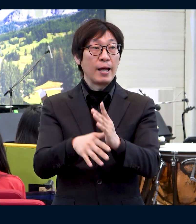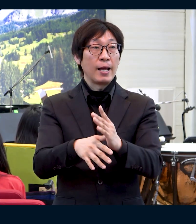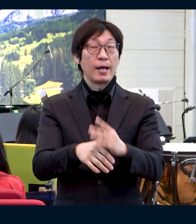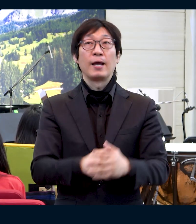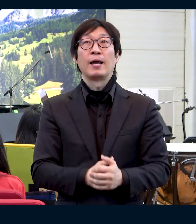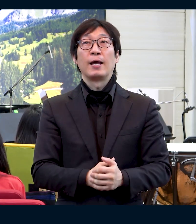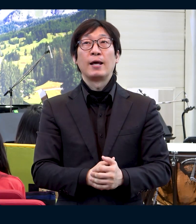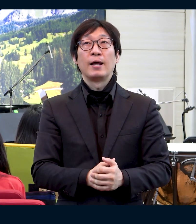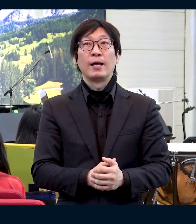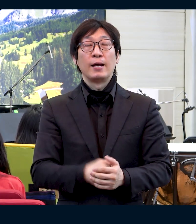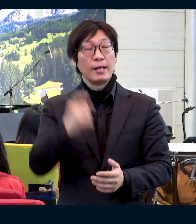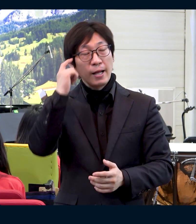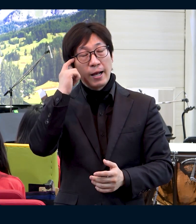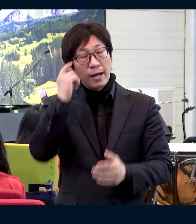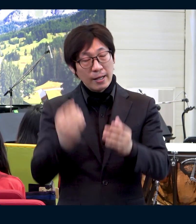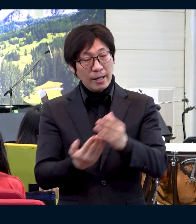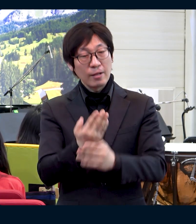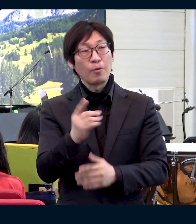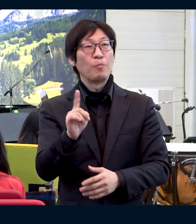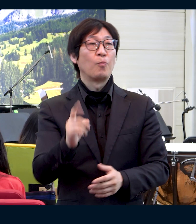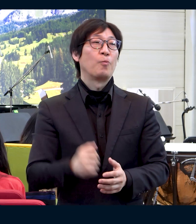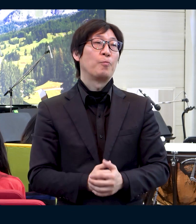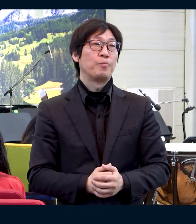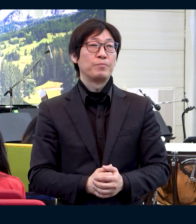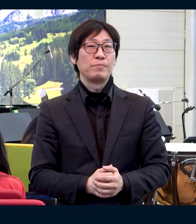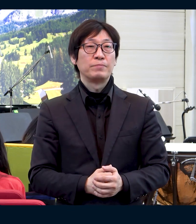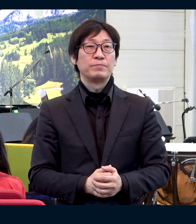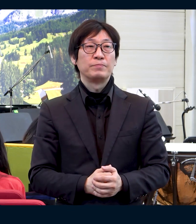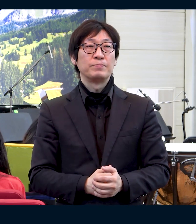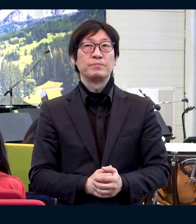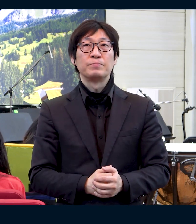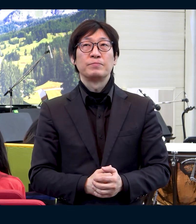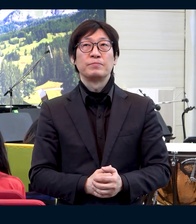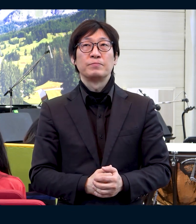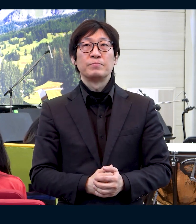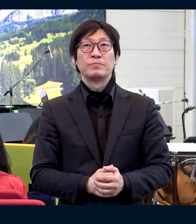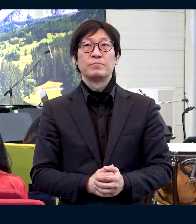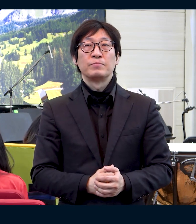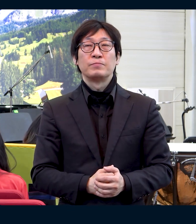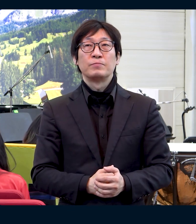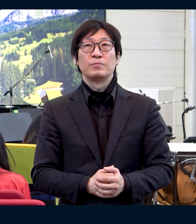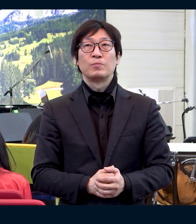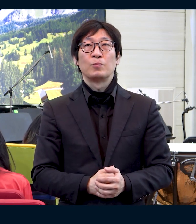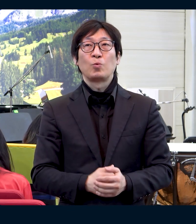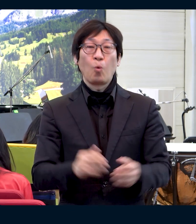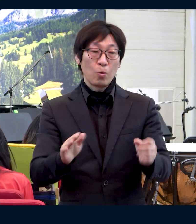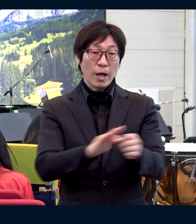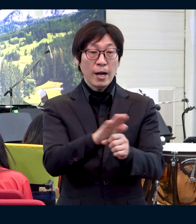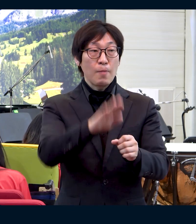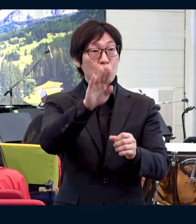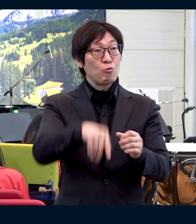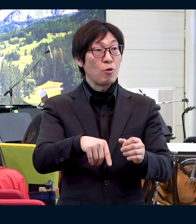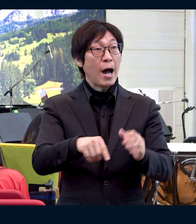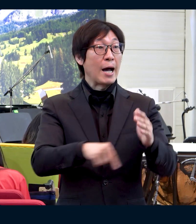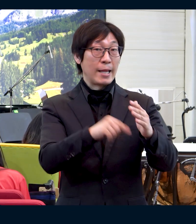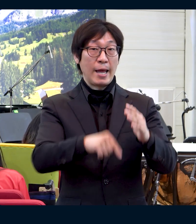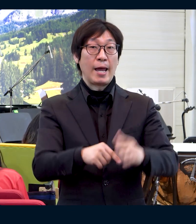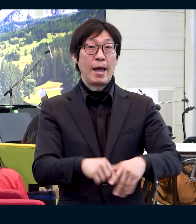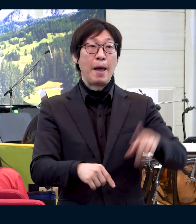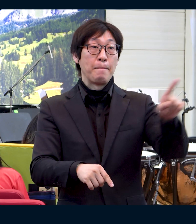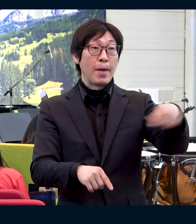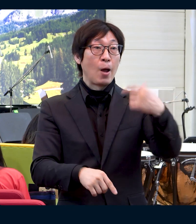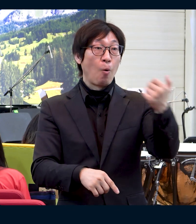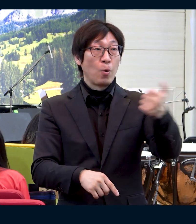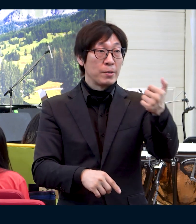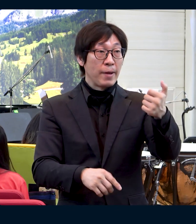뜨는 그런 어떤 생각, 마음들이 어떻습니까? 또 사랑부만 해도요, 우리 150여 가정이 넘는 그러한 장애인